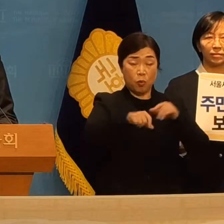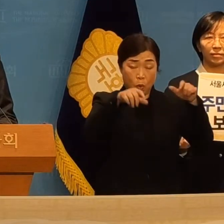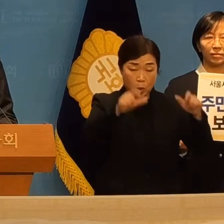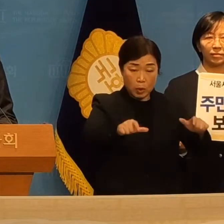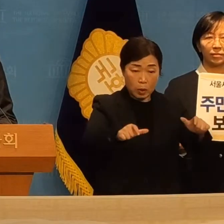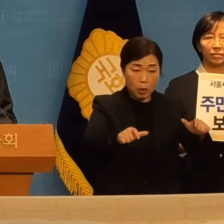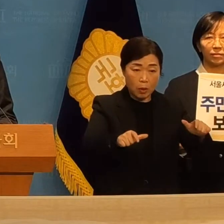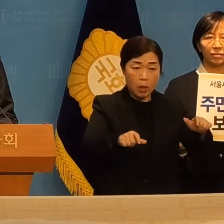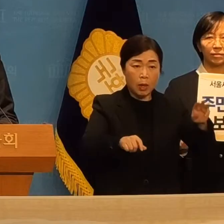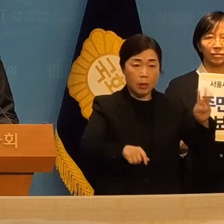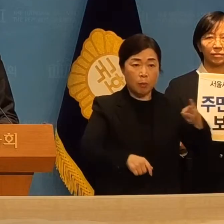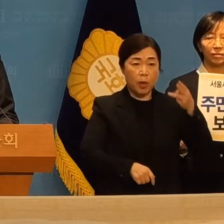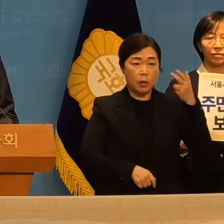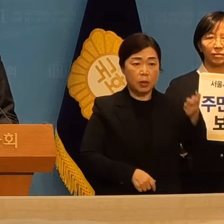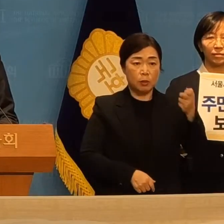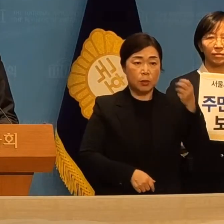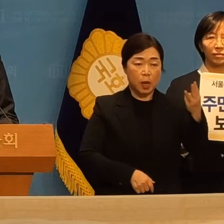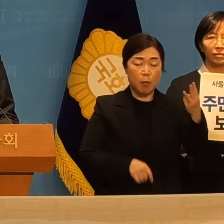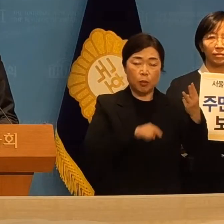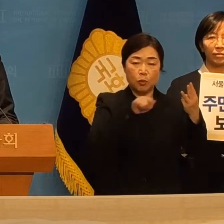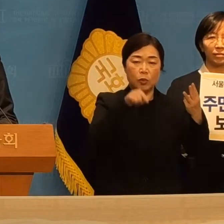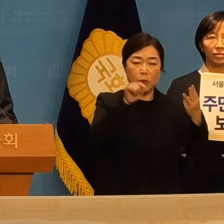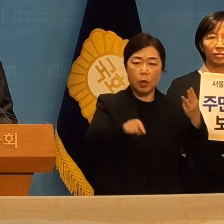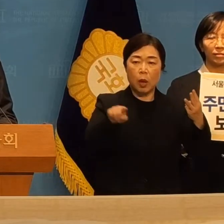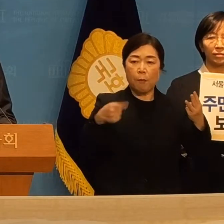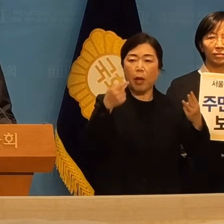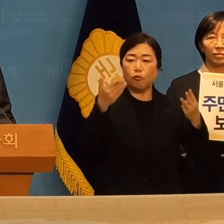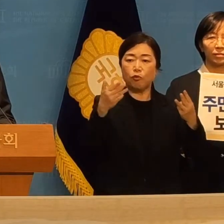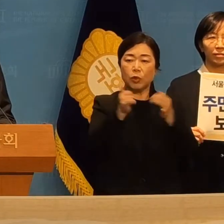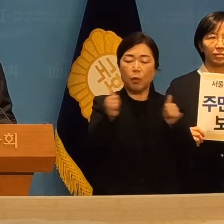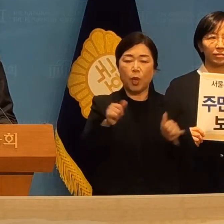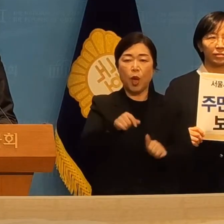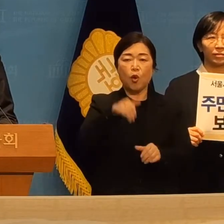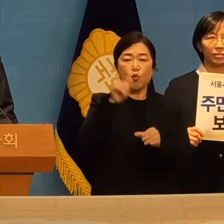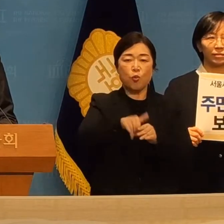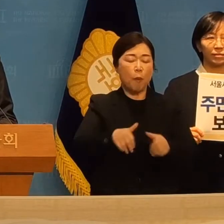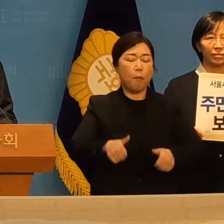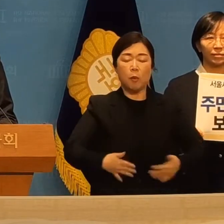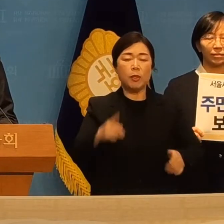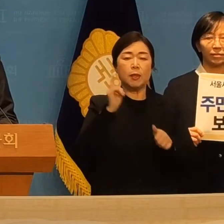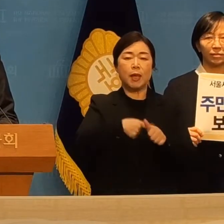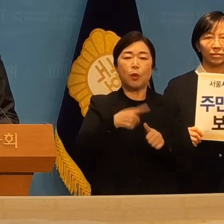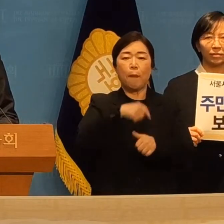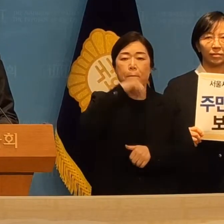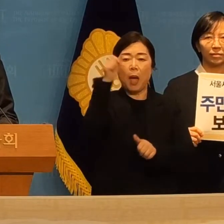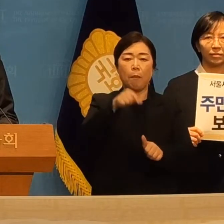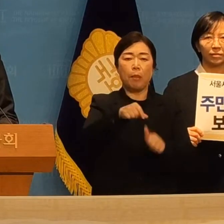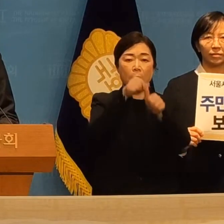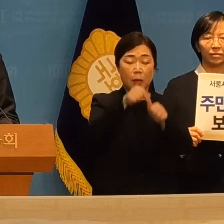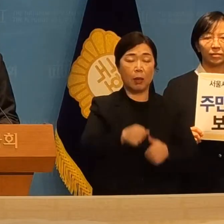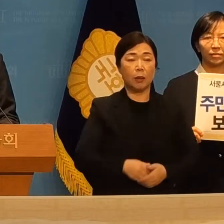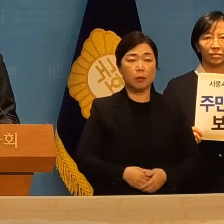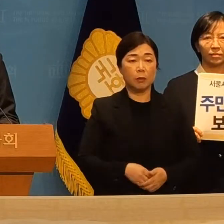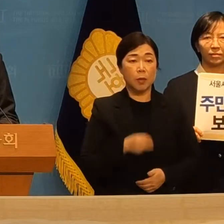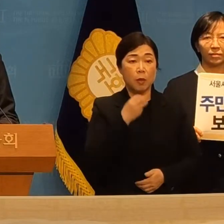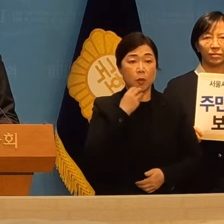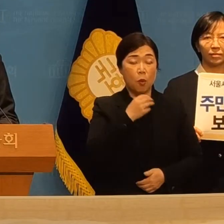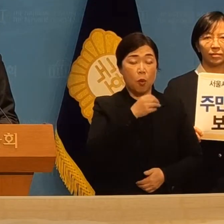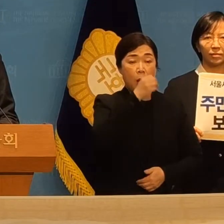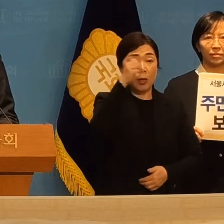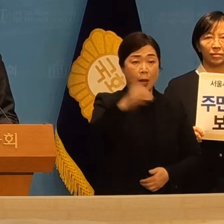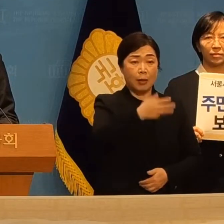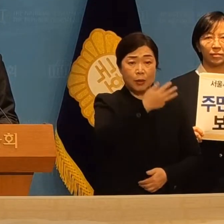373명을 선출한 선거에서 무려 109명이 투표 없이 당선되었습니다. 특히 서울